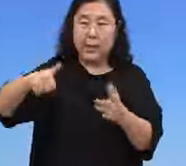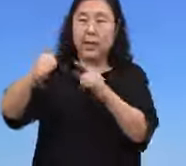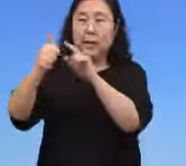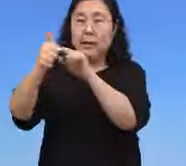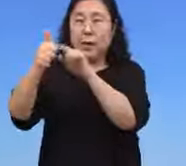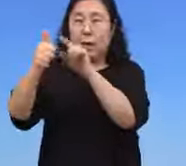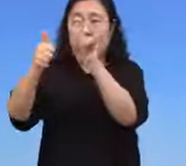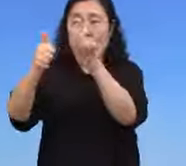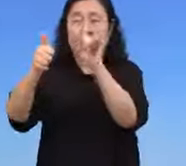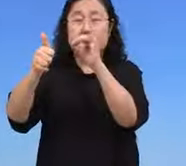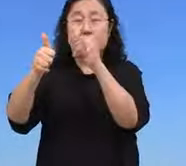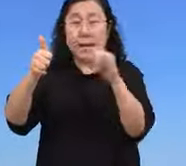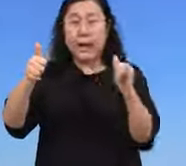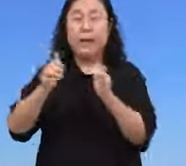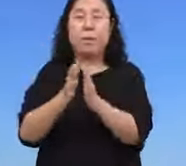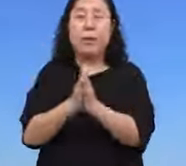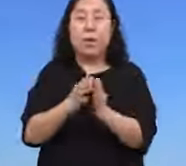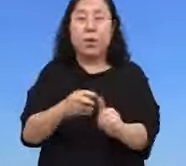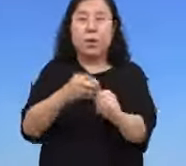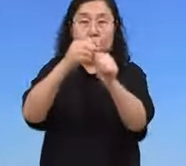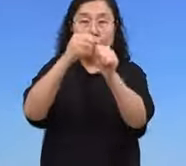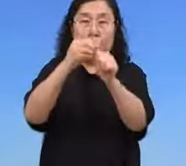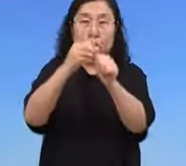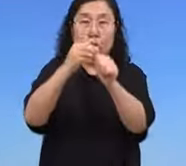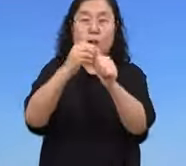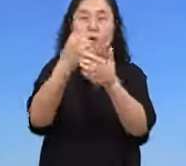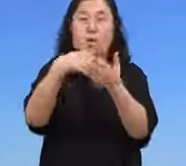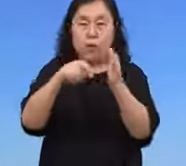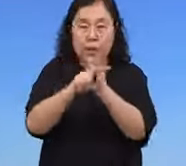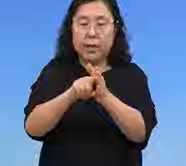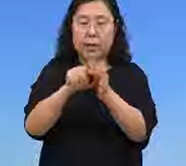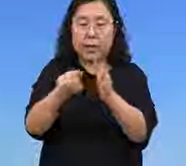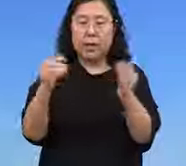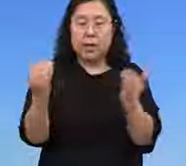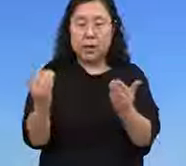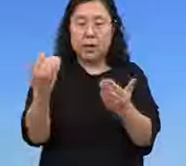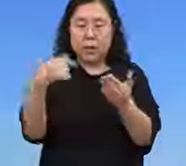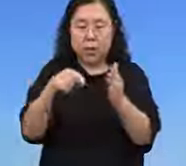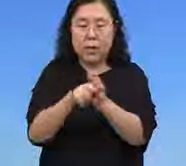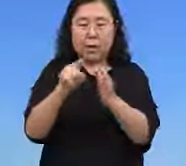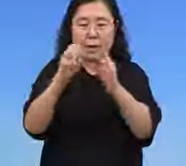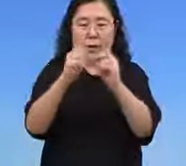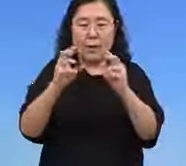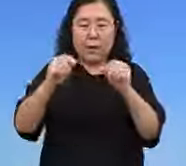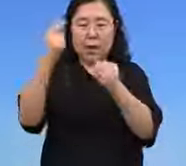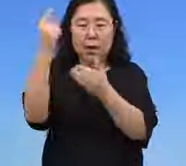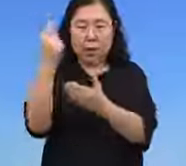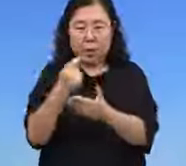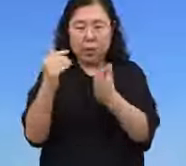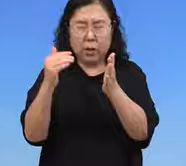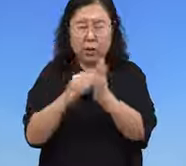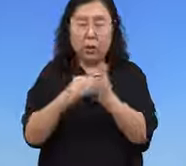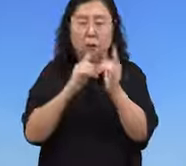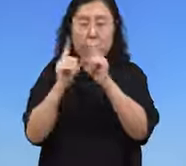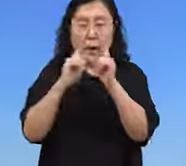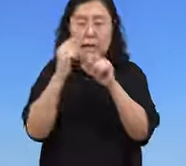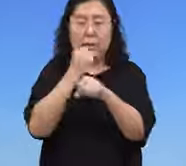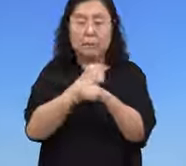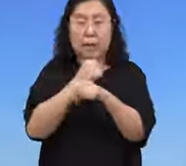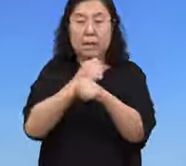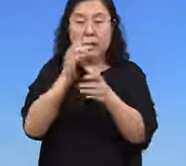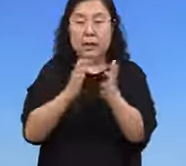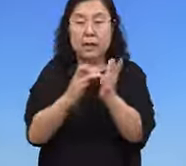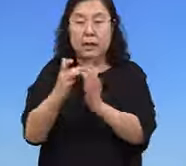한 사람의 구원, 내가 이 일을 위하여 이 땅에 오셨다고 말씀하시는 그 주님, 그런가 하면은 이